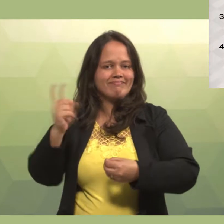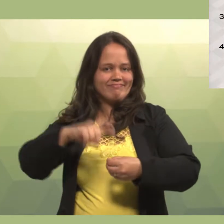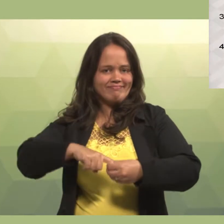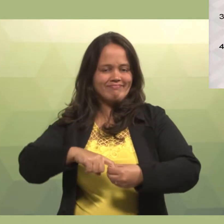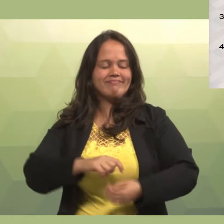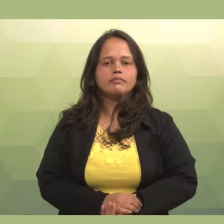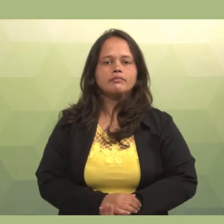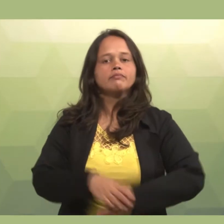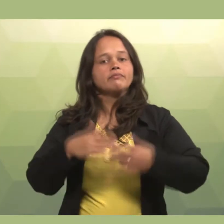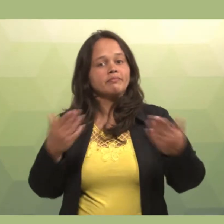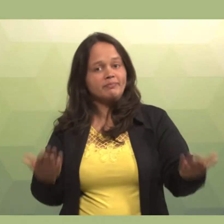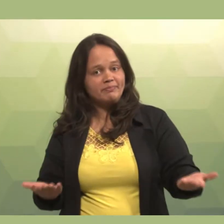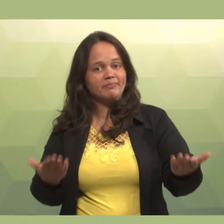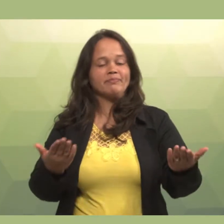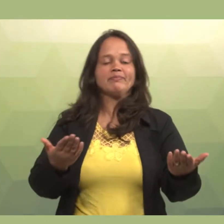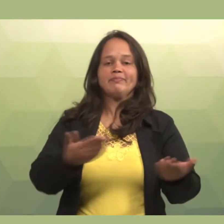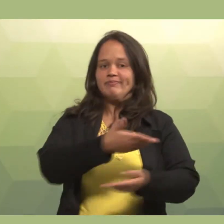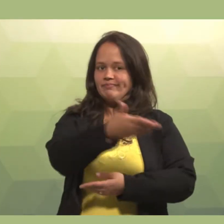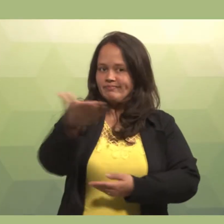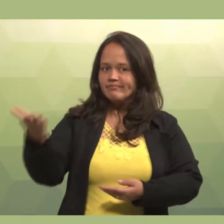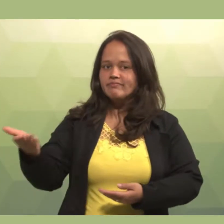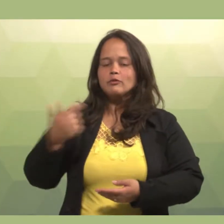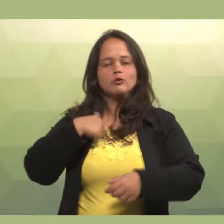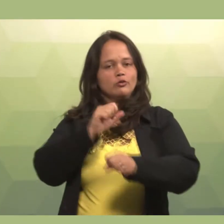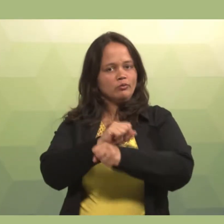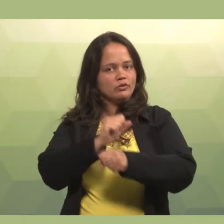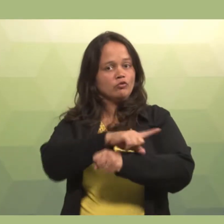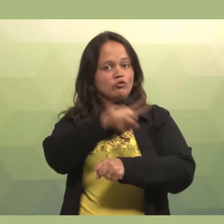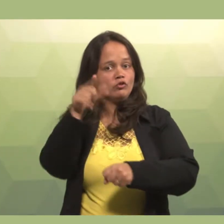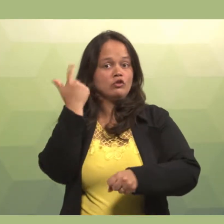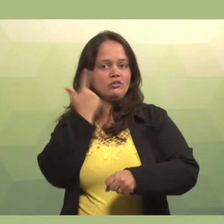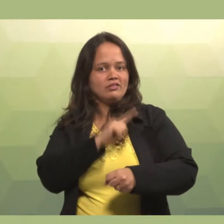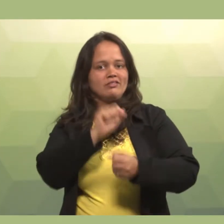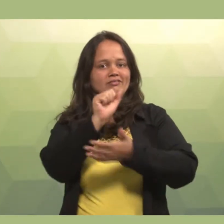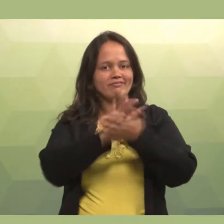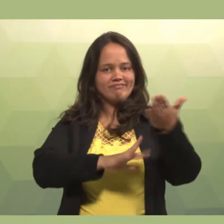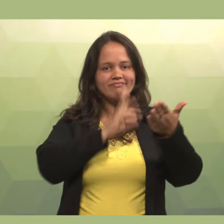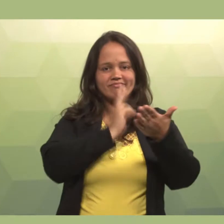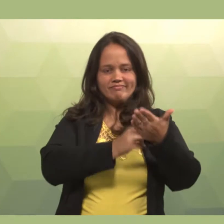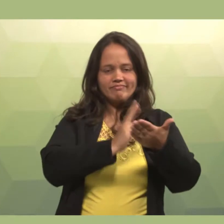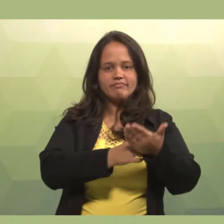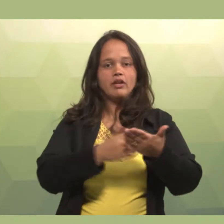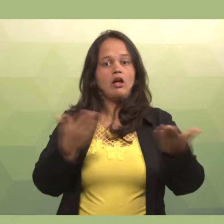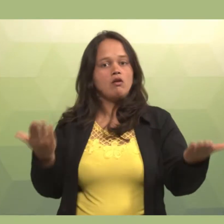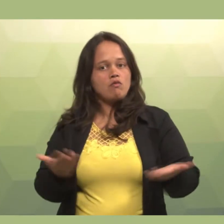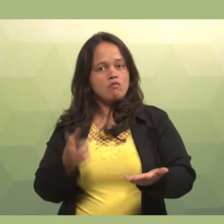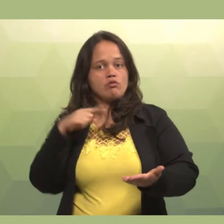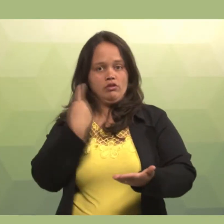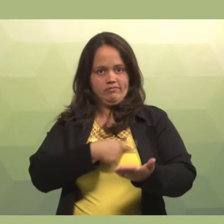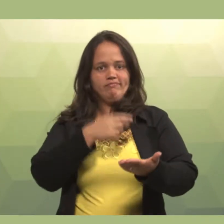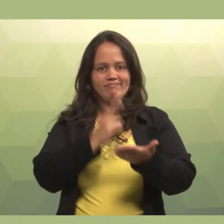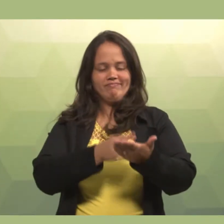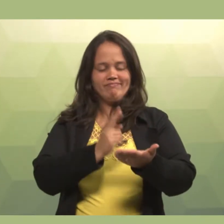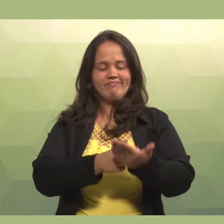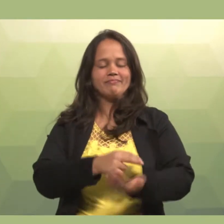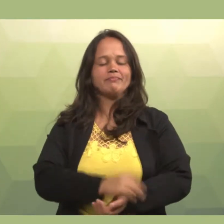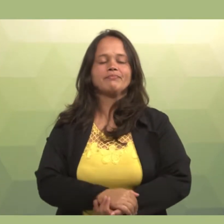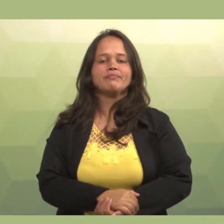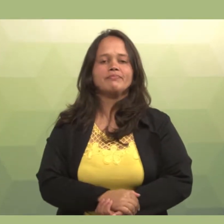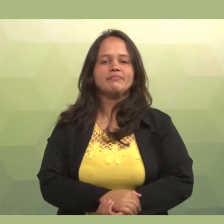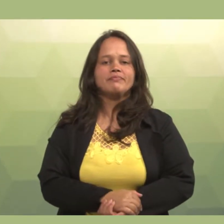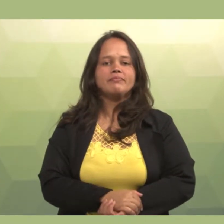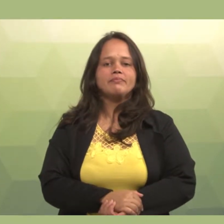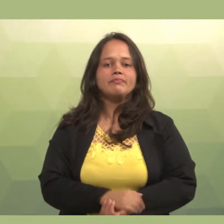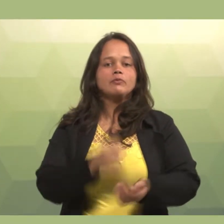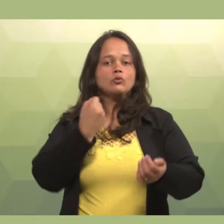Então, pessoal, espero que vocês tenham realizado bem a atividade. E vamos lá às respostas? A questão 1.